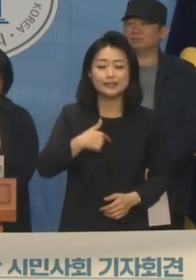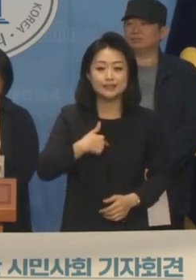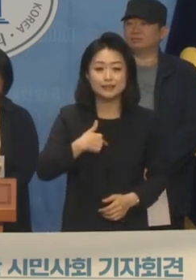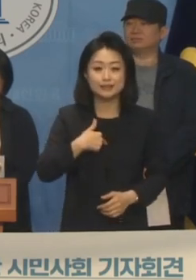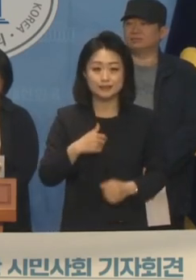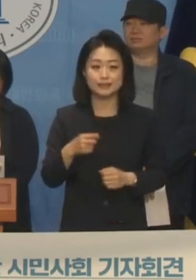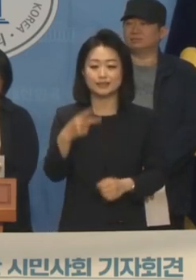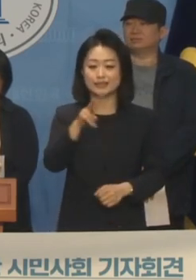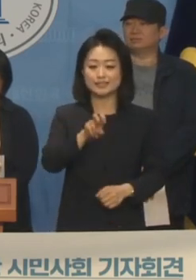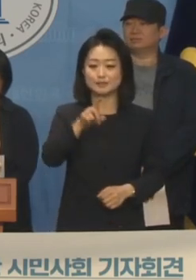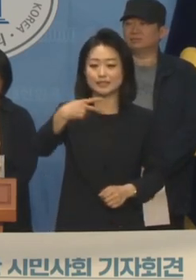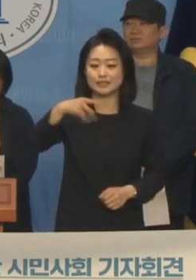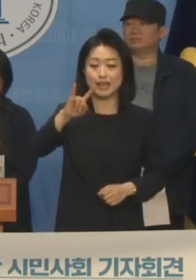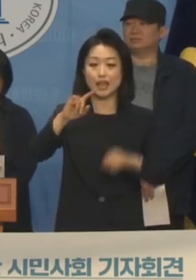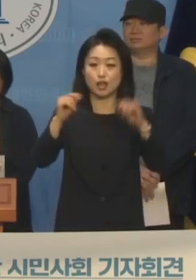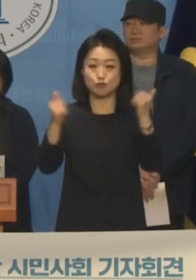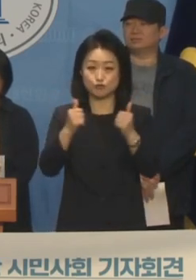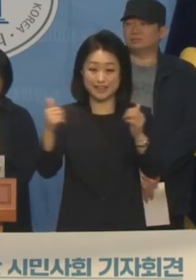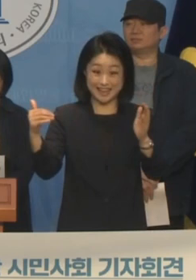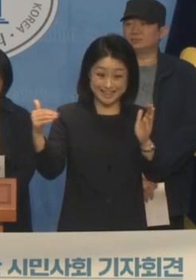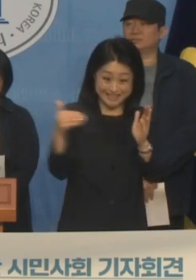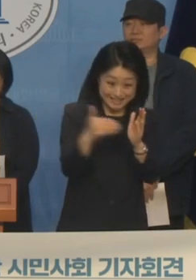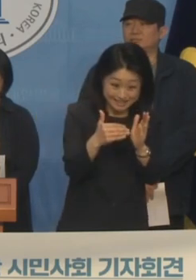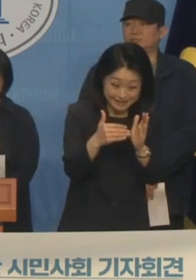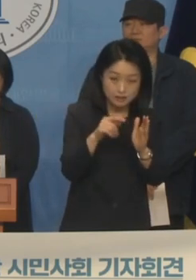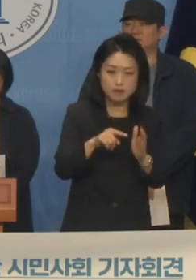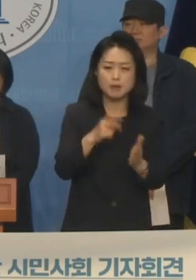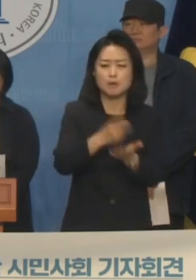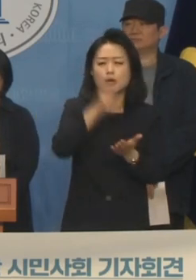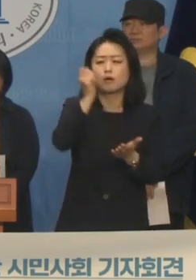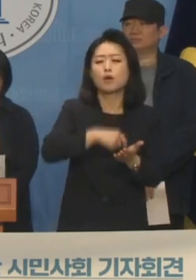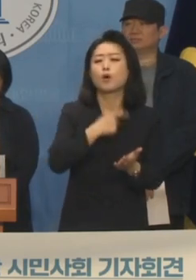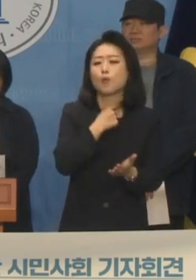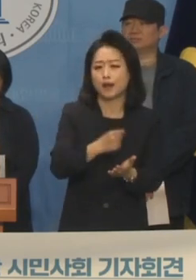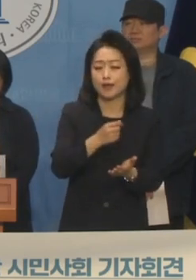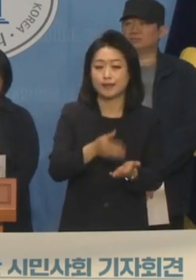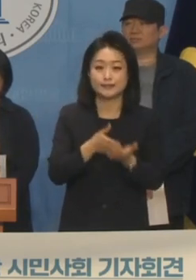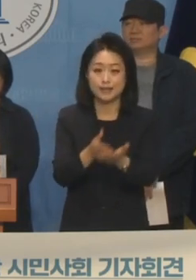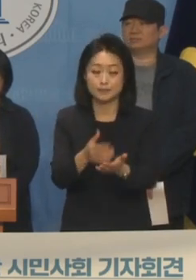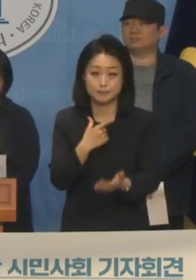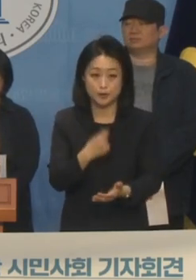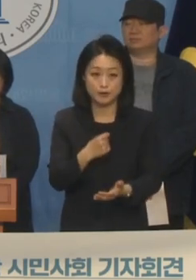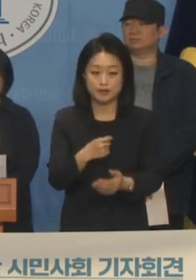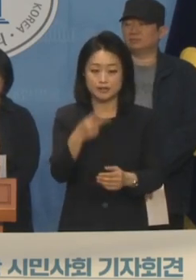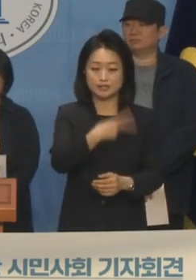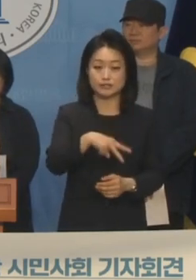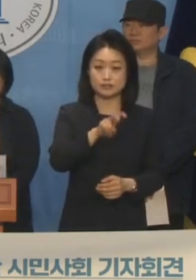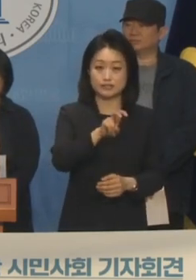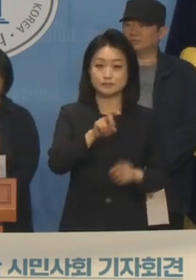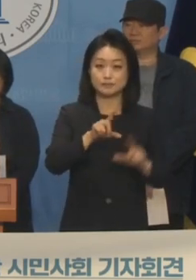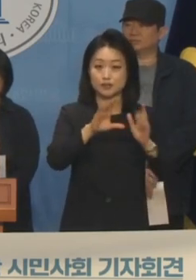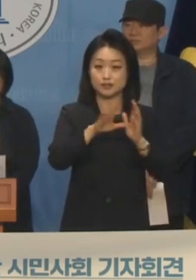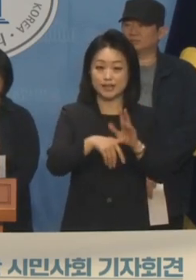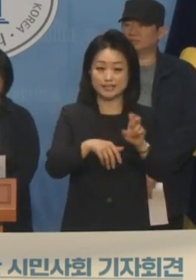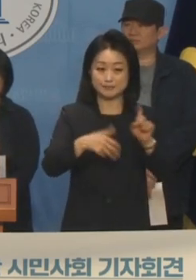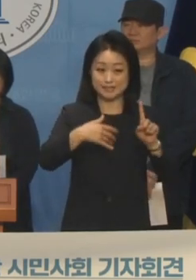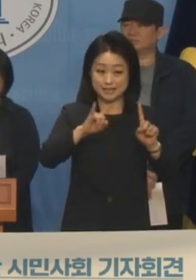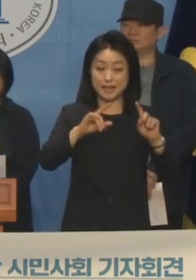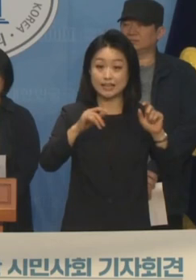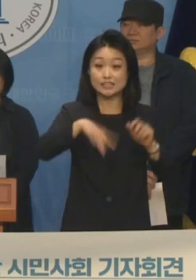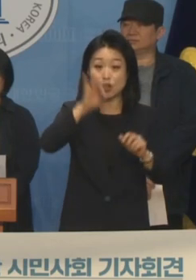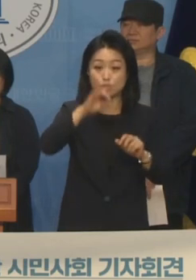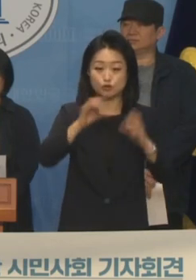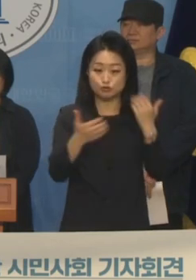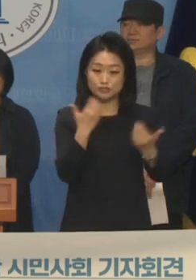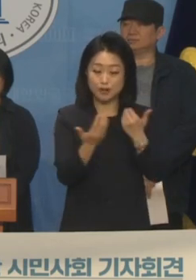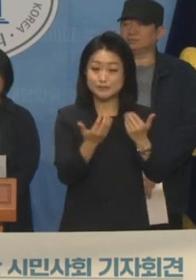법안이 반드시 통과되어야 한다는 절박한 마음으로 이 자리에 섰습니다. 지난 2020년 21대 국회 첫